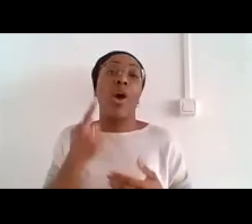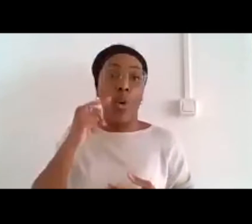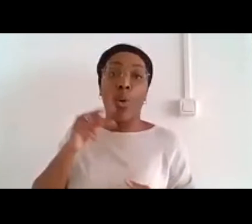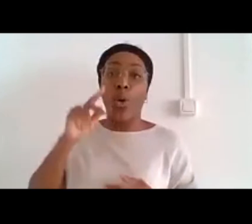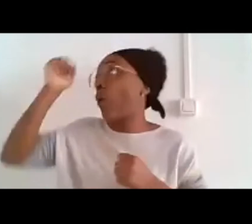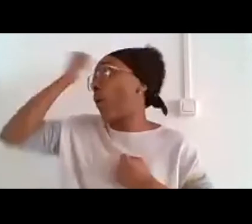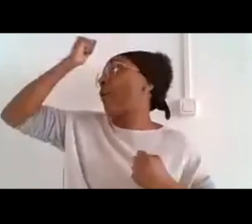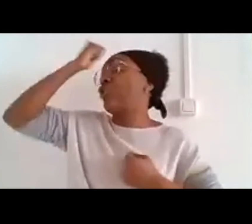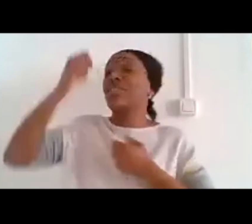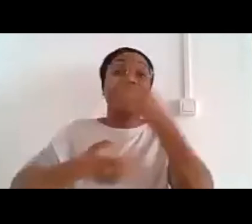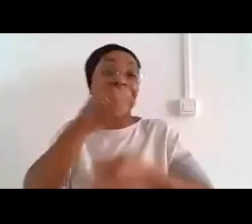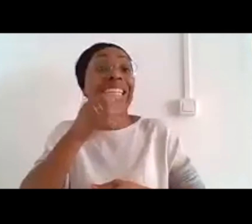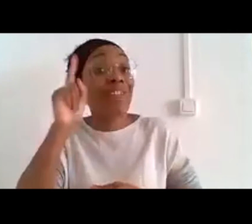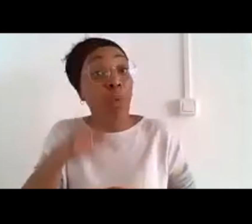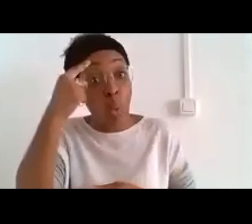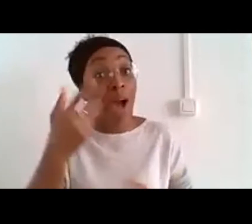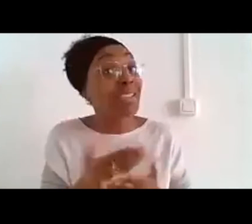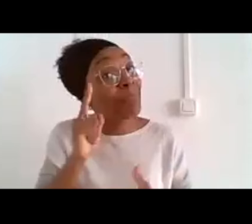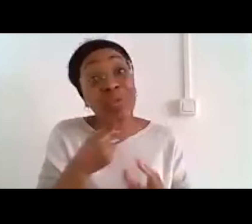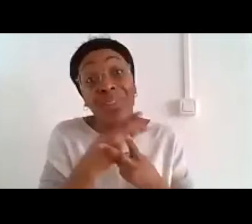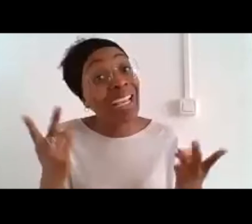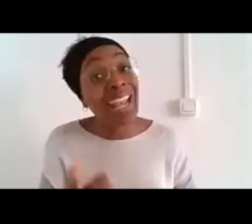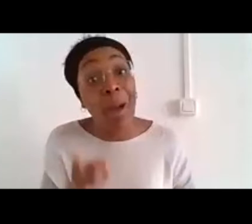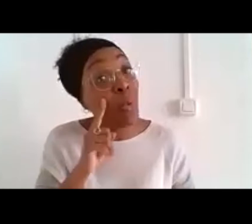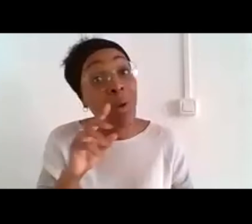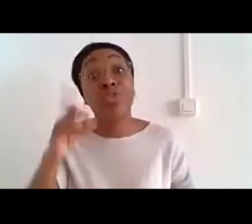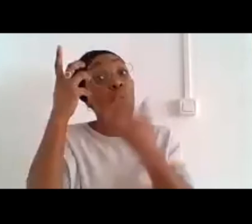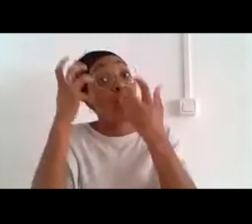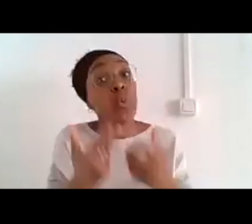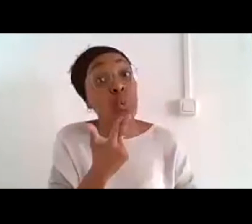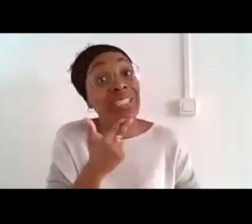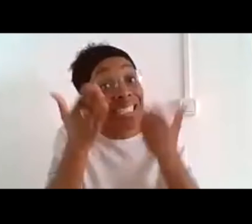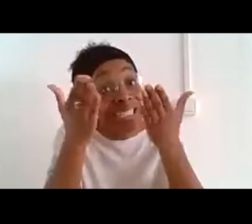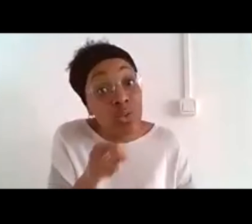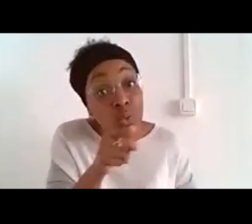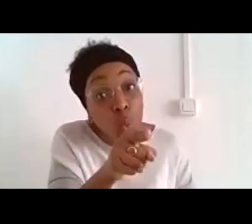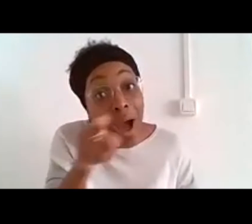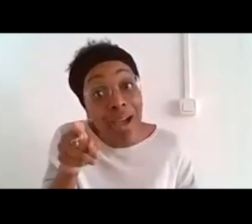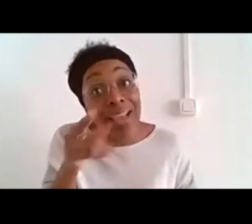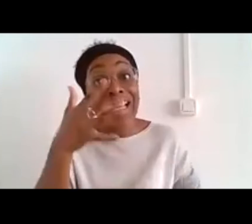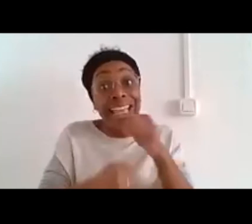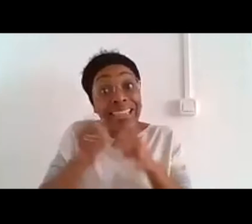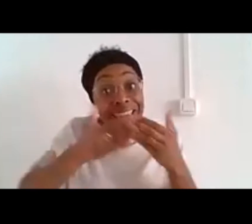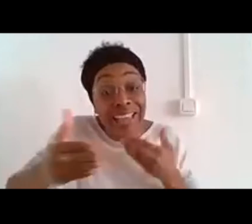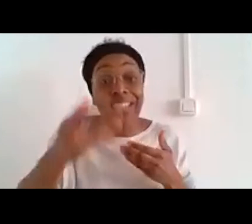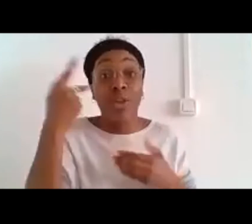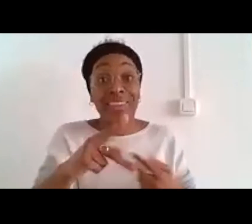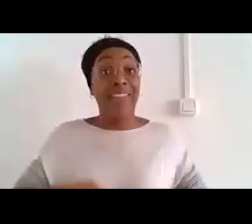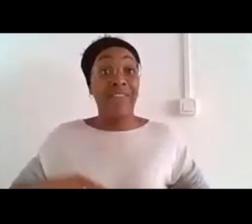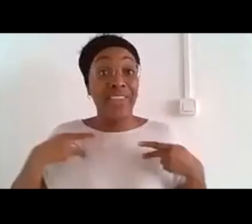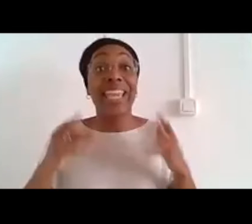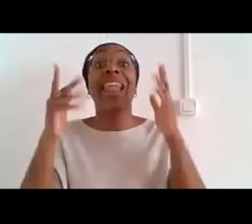le crois? Est-ce que tu le déclares? Déclare-le parce que c'est ce que Dieu veut faire cette année dans ta vie et dans la vie de l'Église de